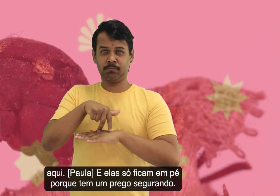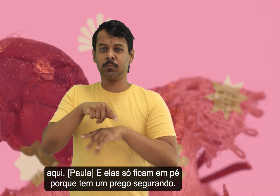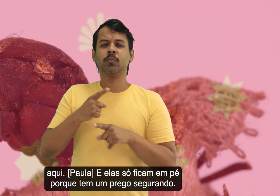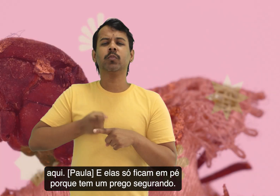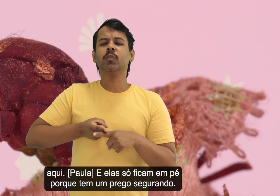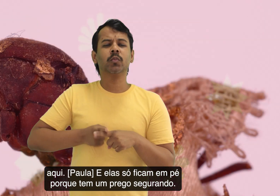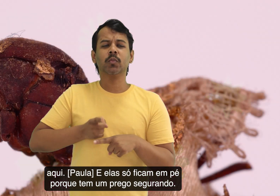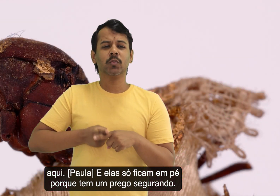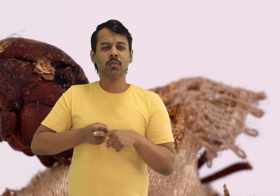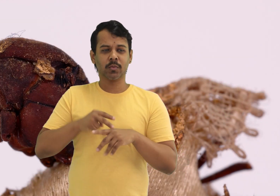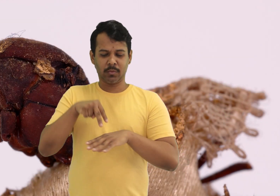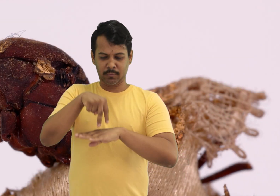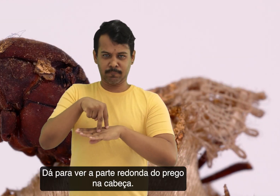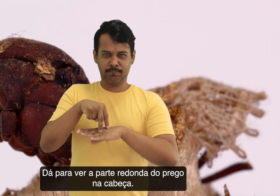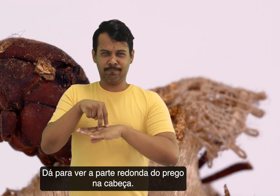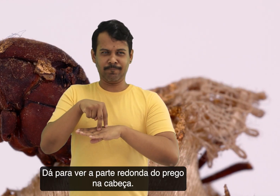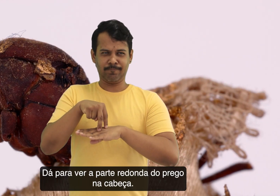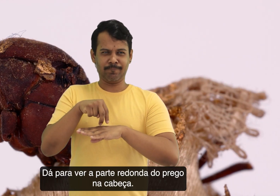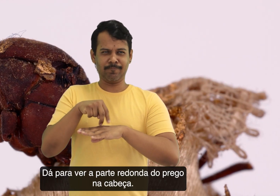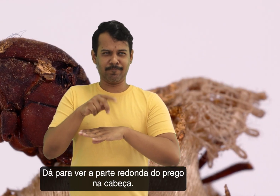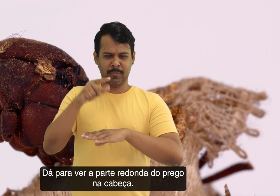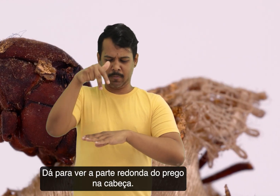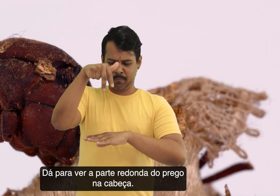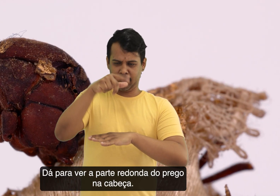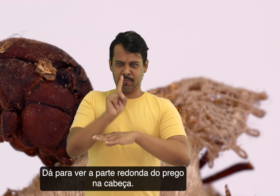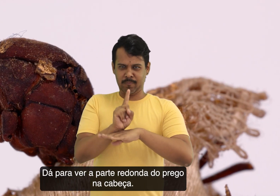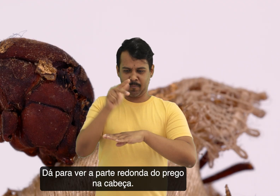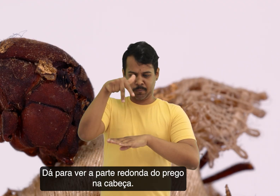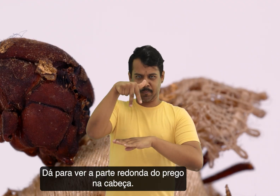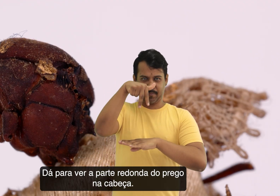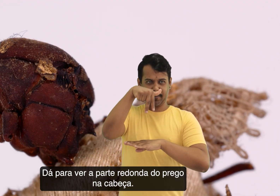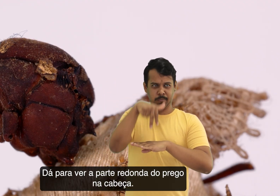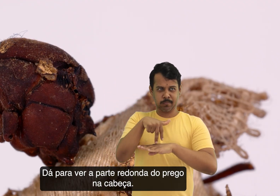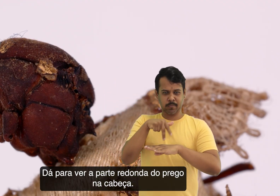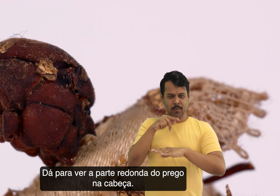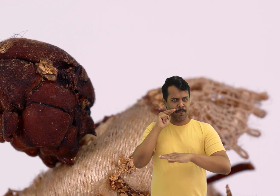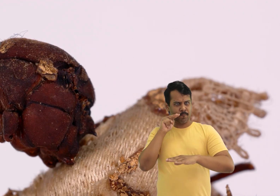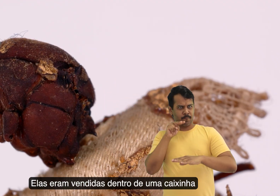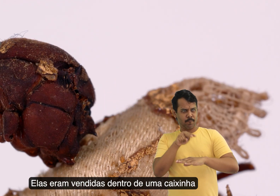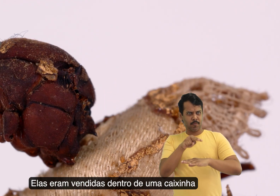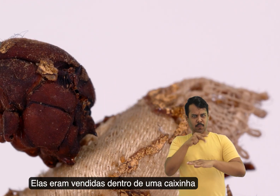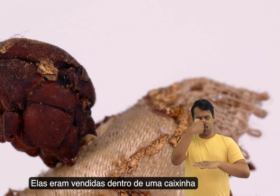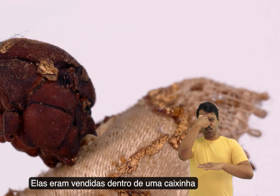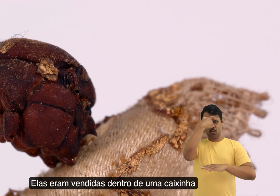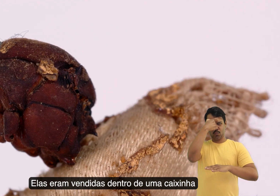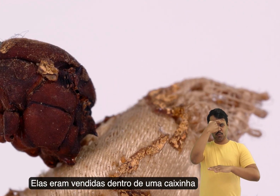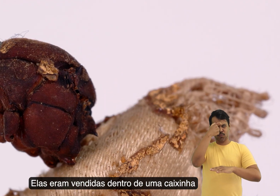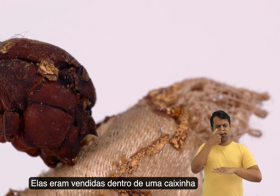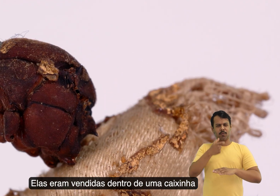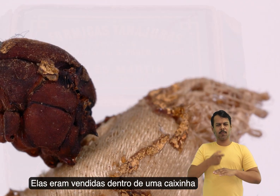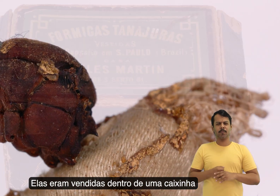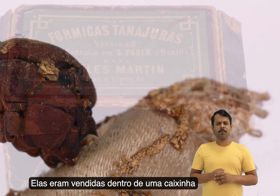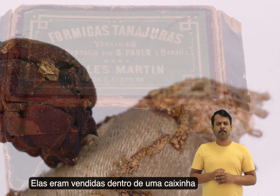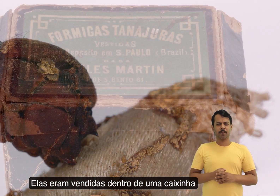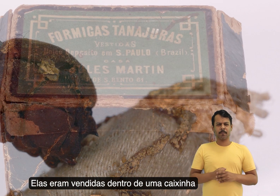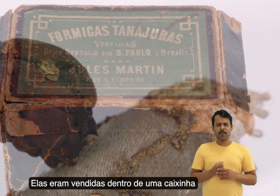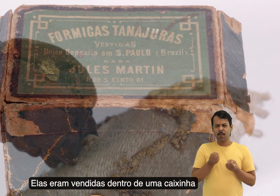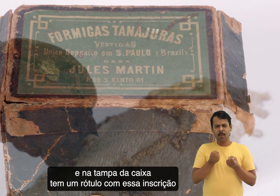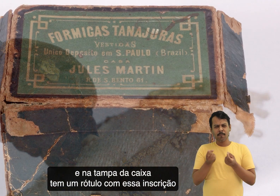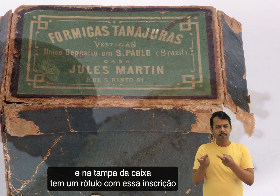tem um prego segurando. Dá pra ver a parte redonda do prego na cabeça. Elas eram vendidas dentro de uma caixinha. E